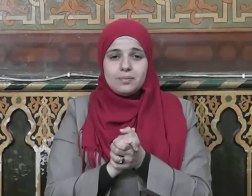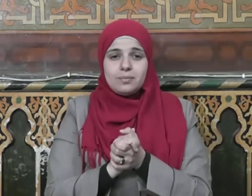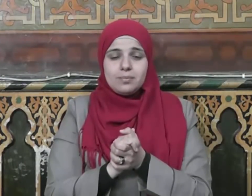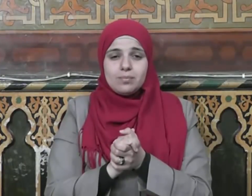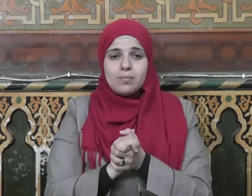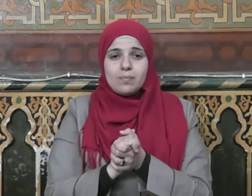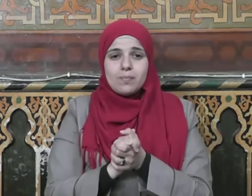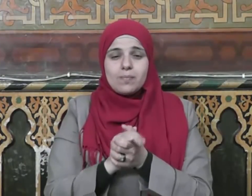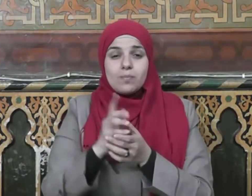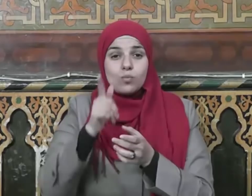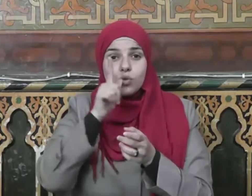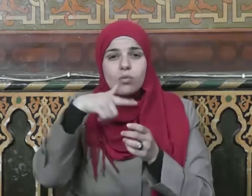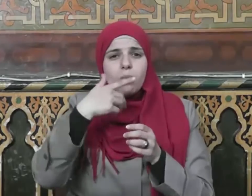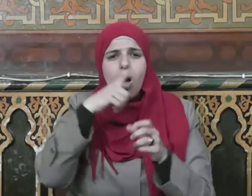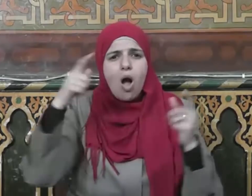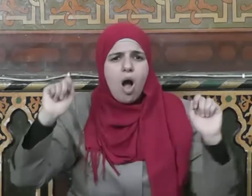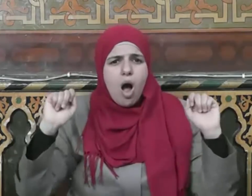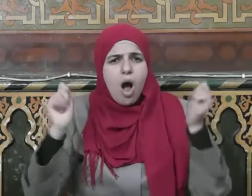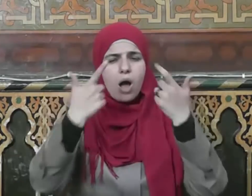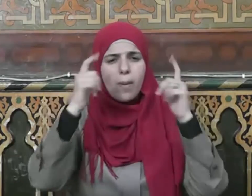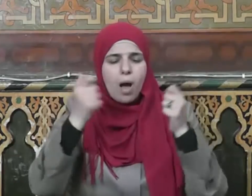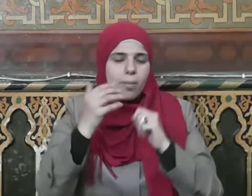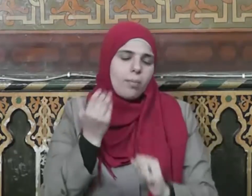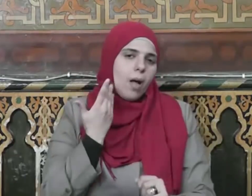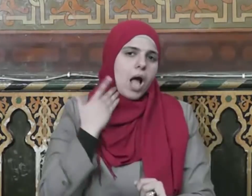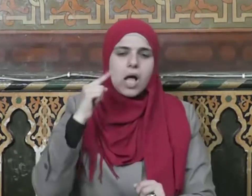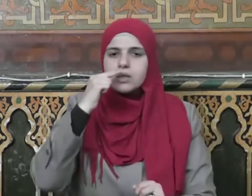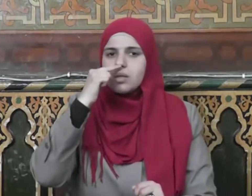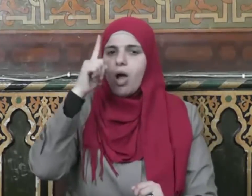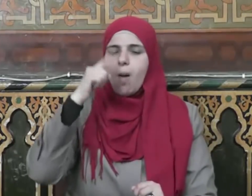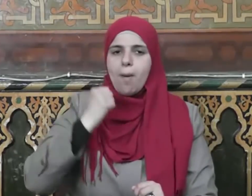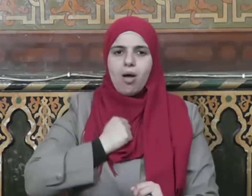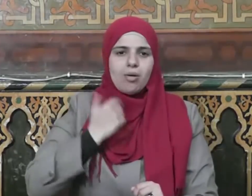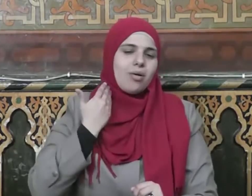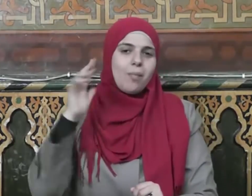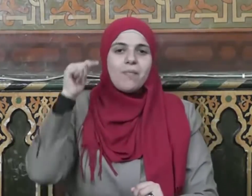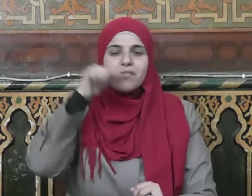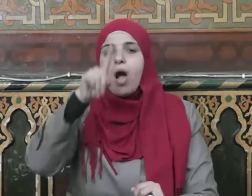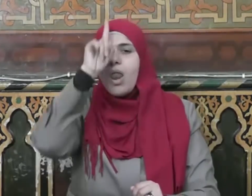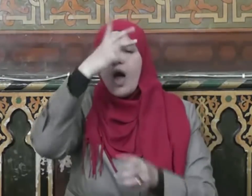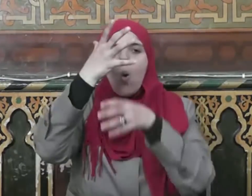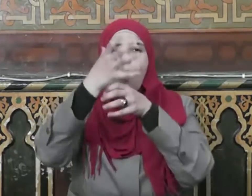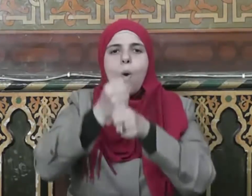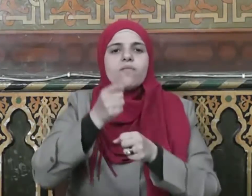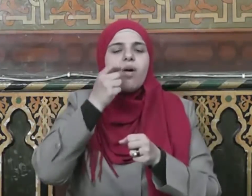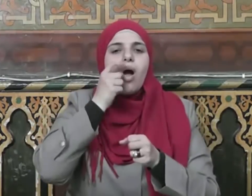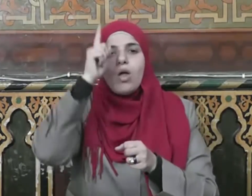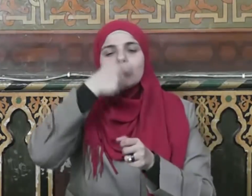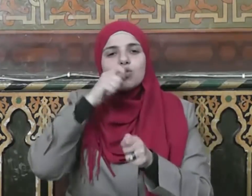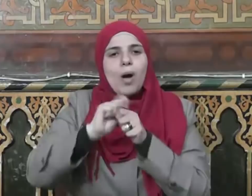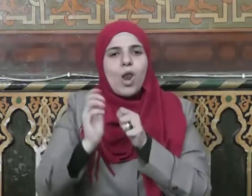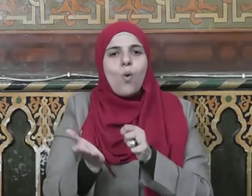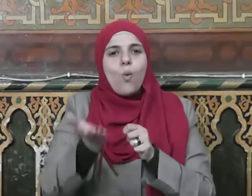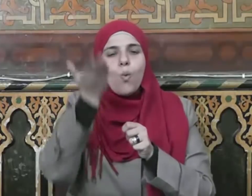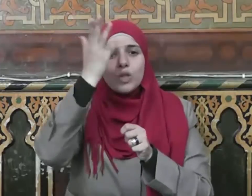حيث كانت حرب العزة والكرامة، حيث وفق الله عز وجل قواتنا